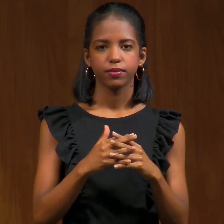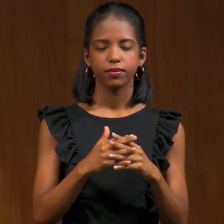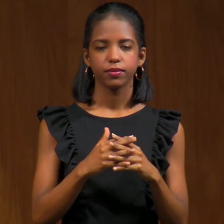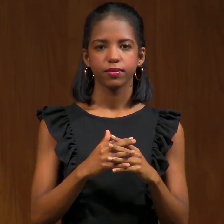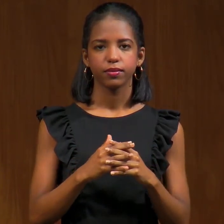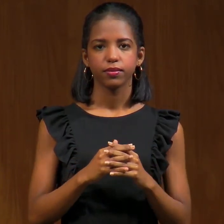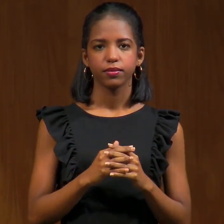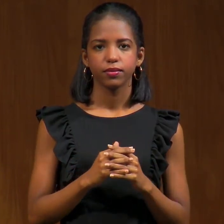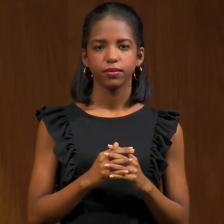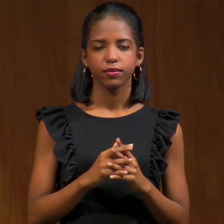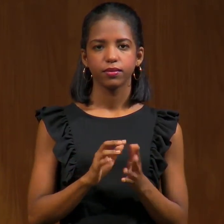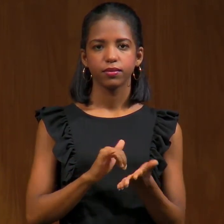Nueva York.